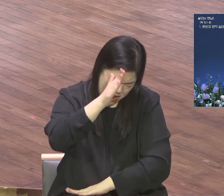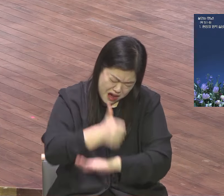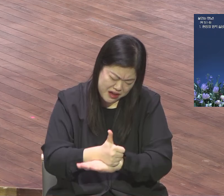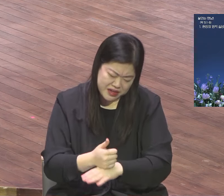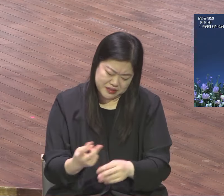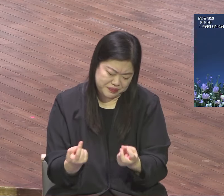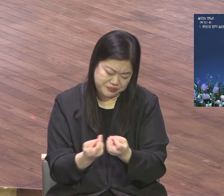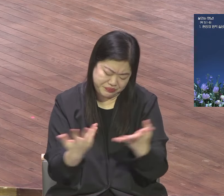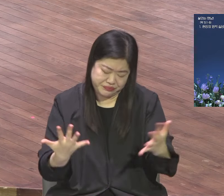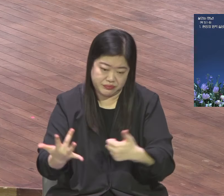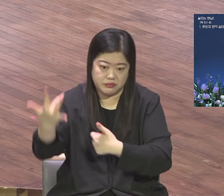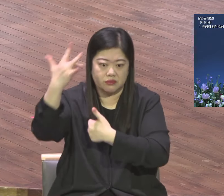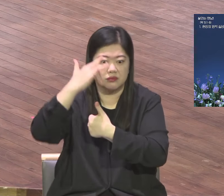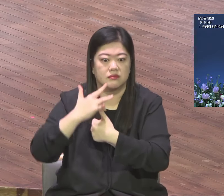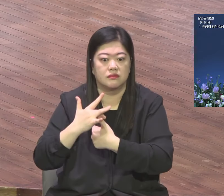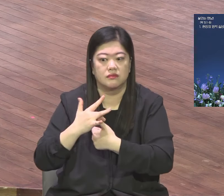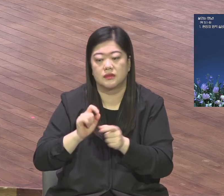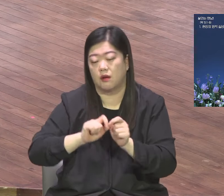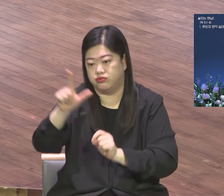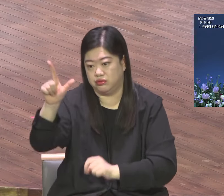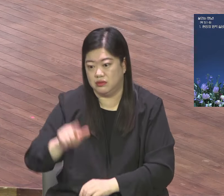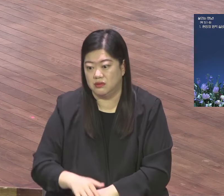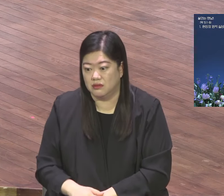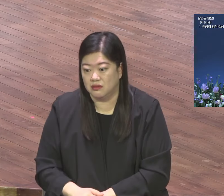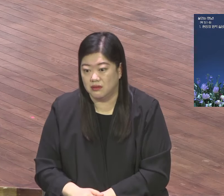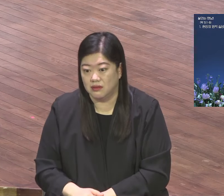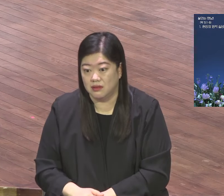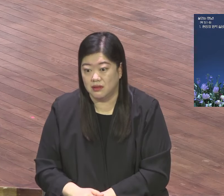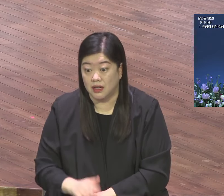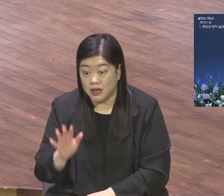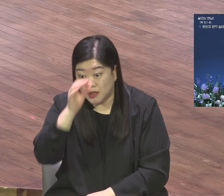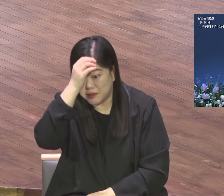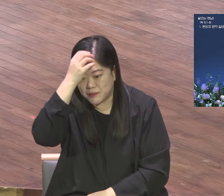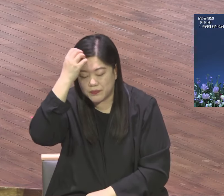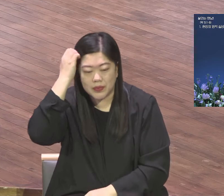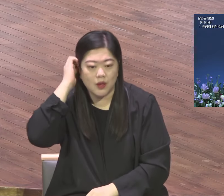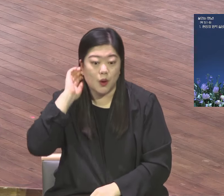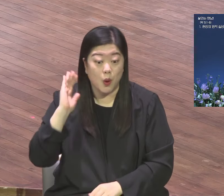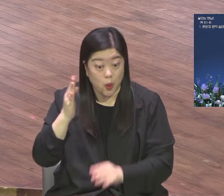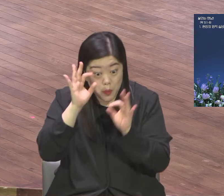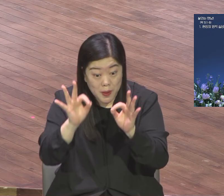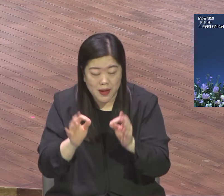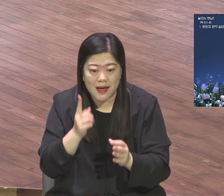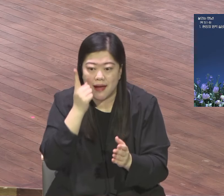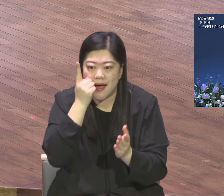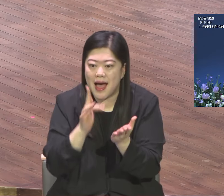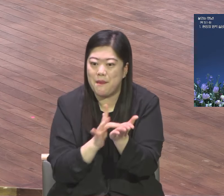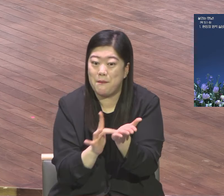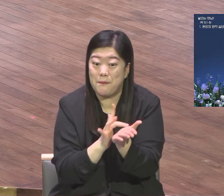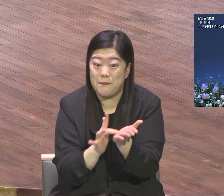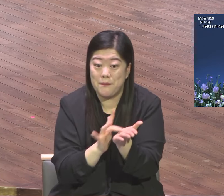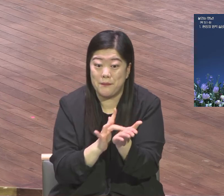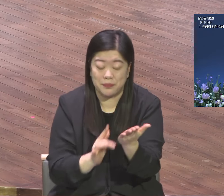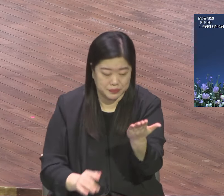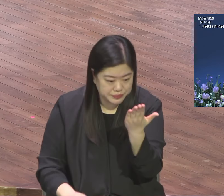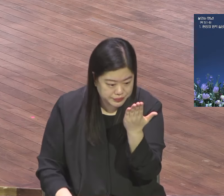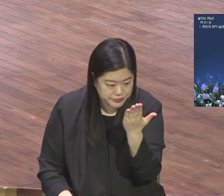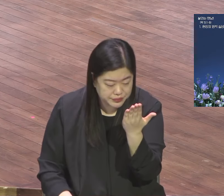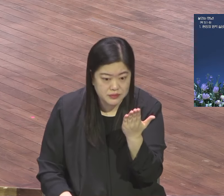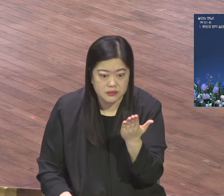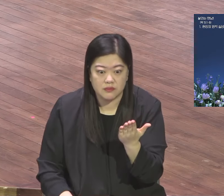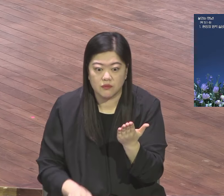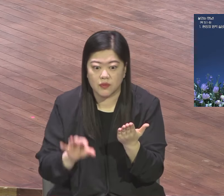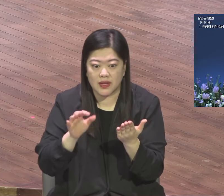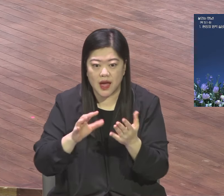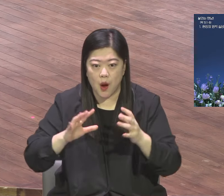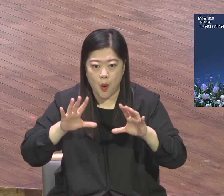되면 그야말로 TV 예능 프로그램 뭐 새해 운세를 그래 보는 내용들이 방송에 무슨